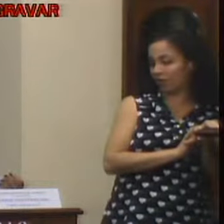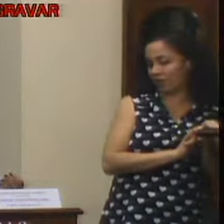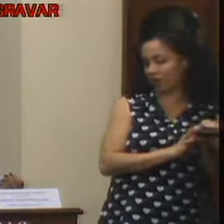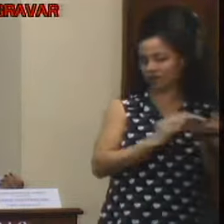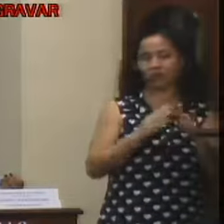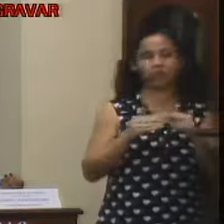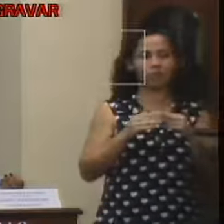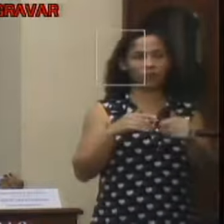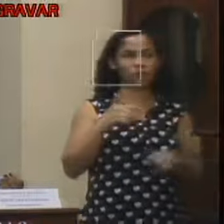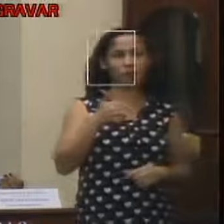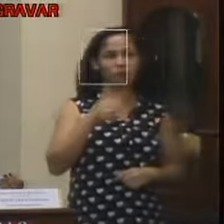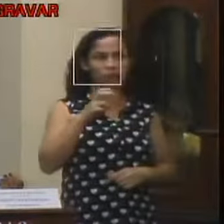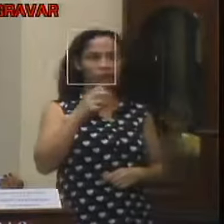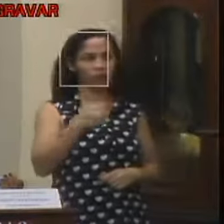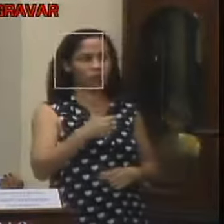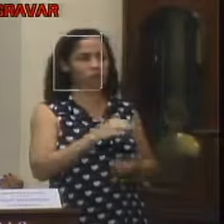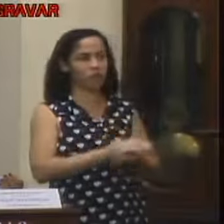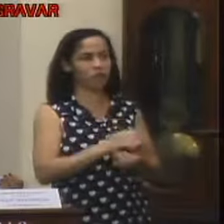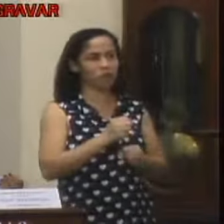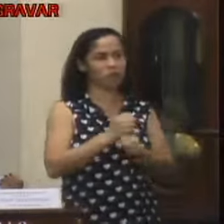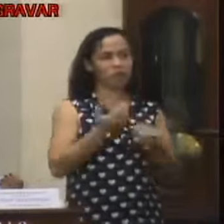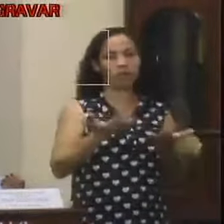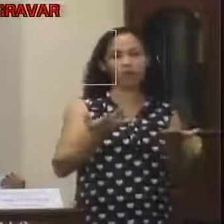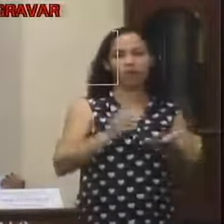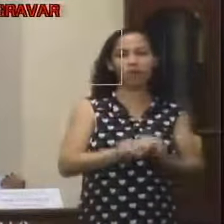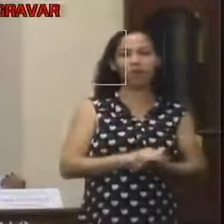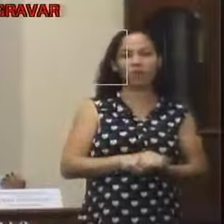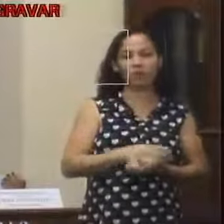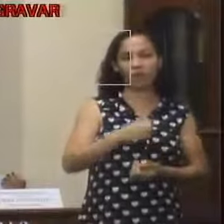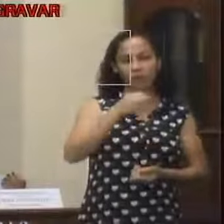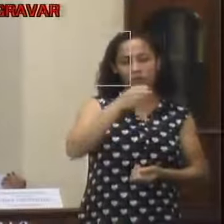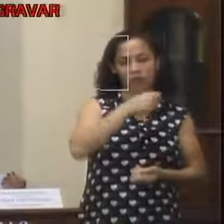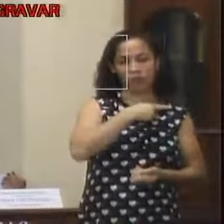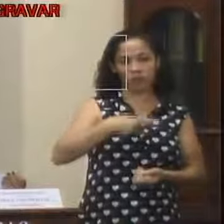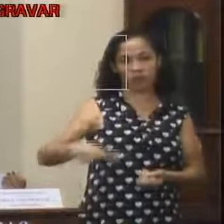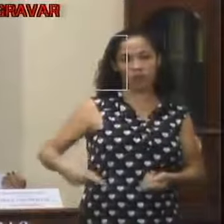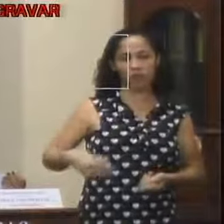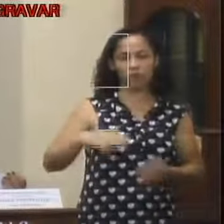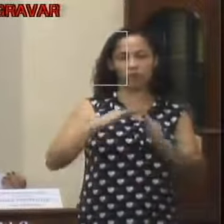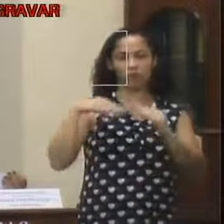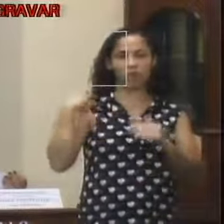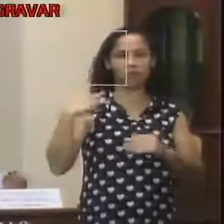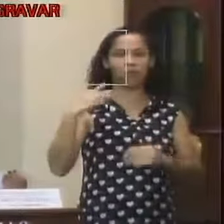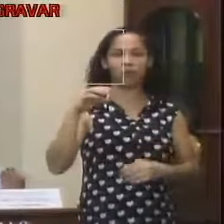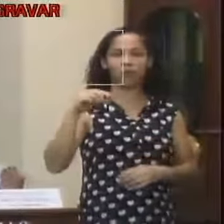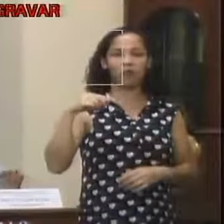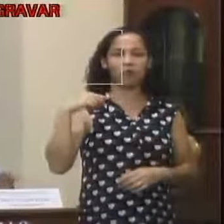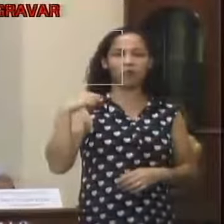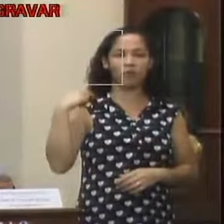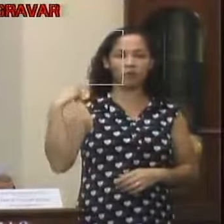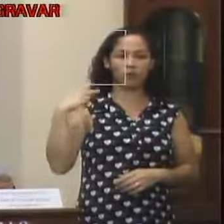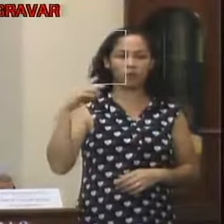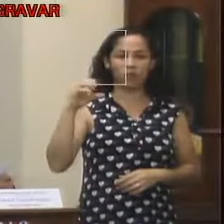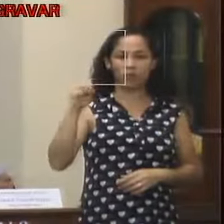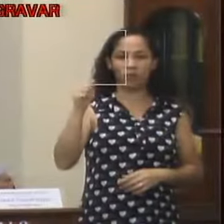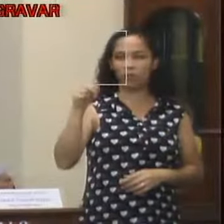Indicação número 151 de 2018. Excelentíssimo senhor presidente da Câmara Municipal de Valença, vereador Saulo Corrêa.